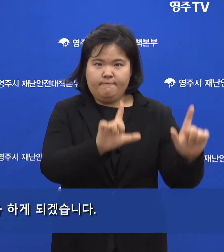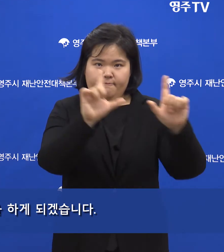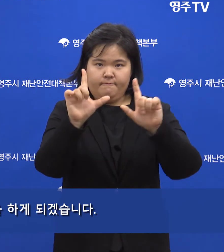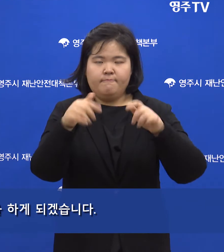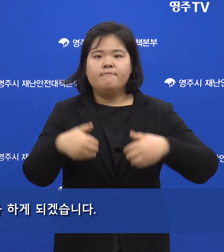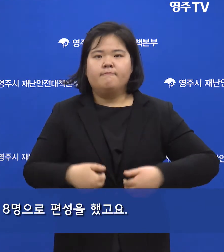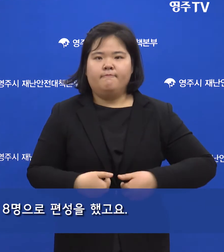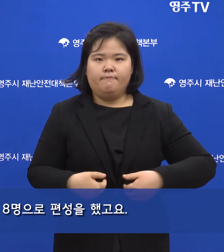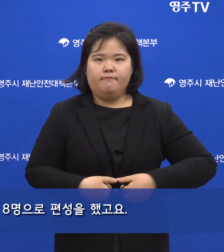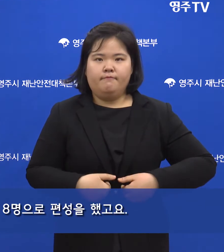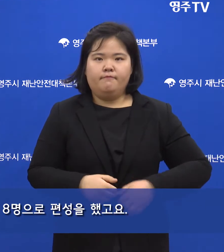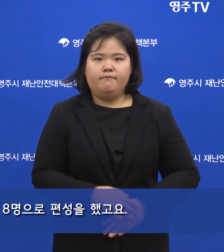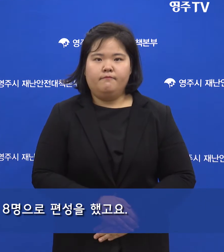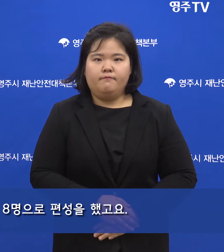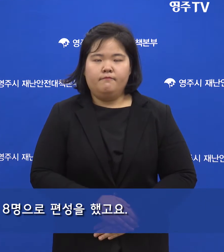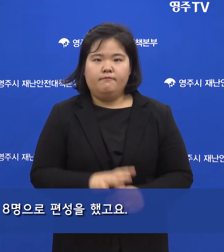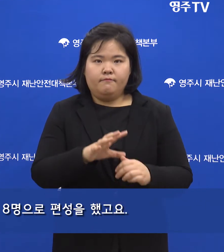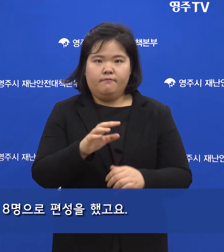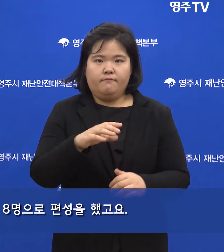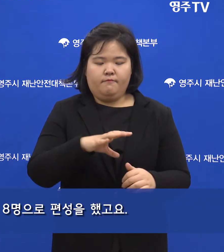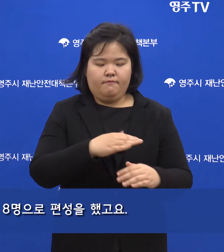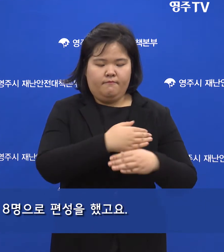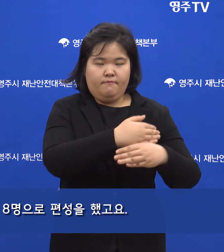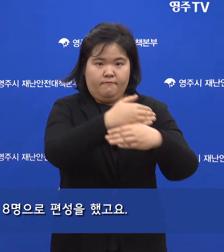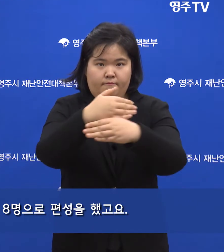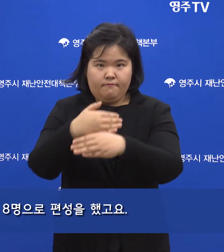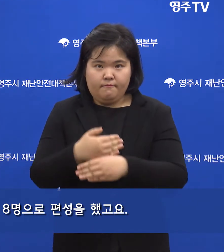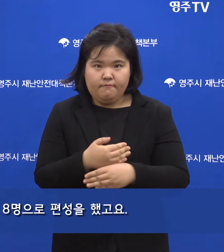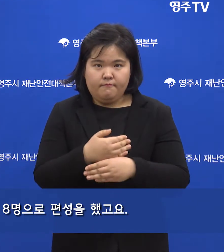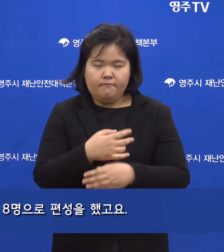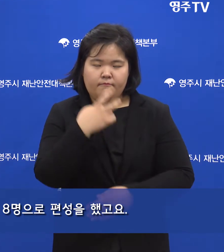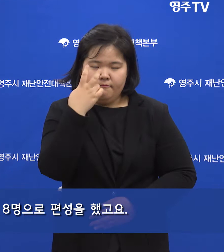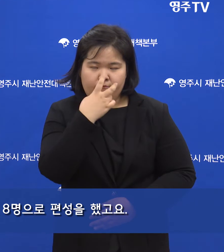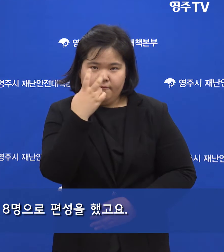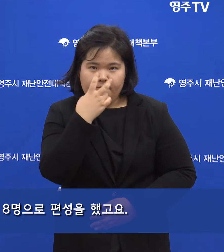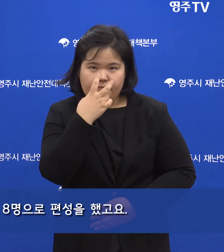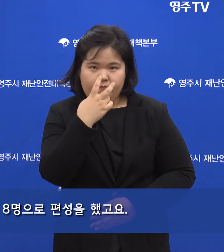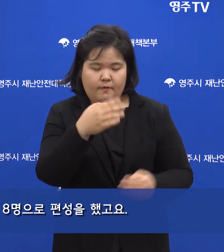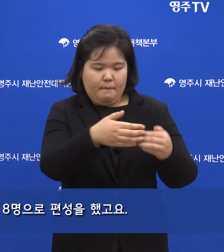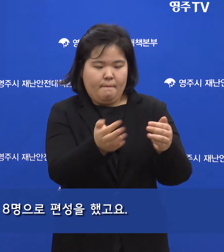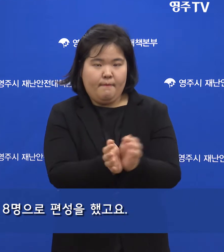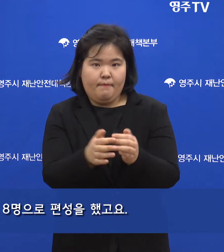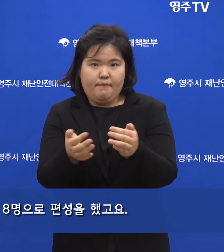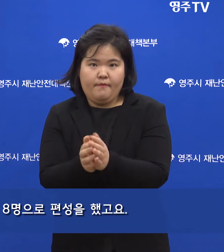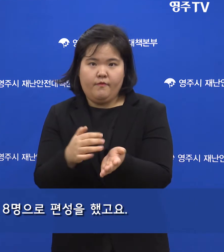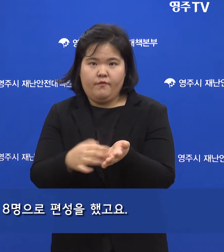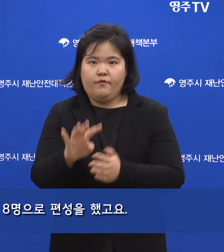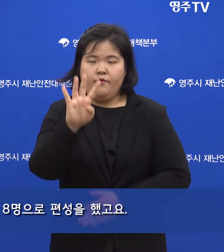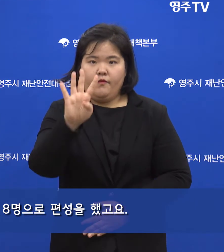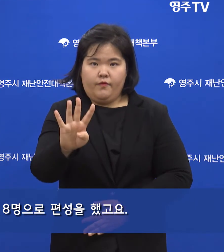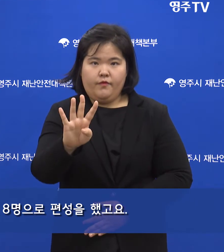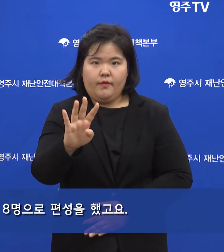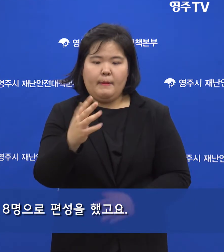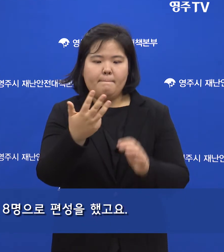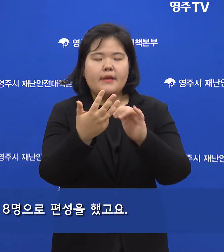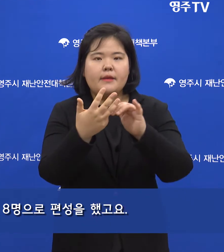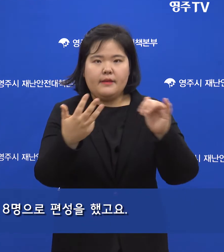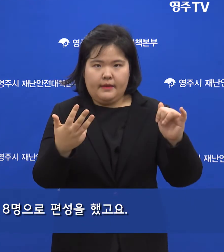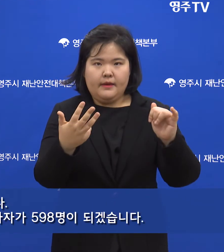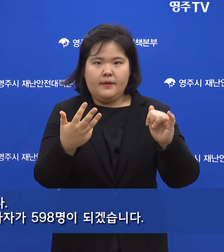되겠습니다. 그래서 코호트 지도 점검반을 4개조 8명으로 이렇게 편성을